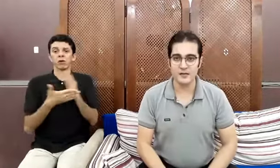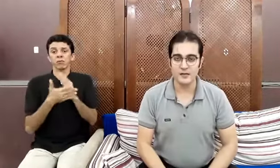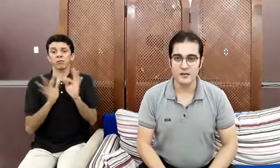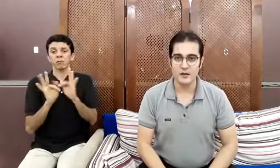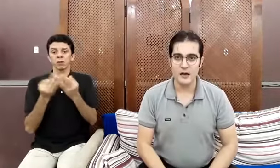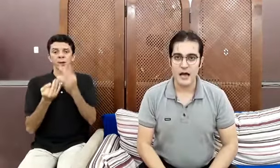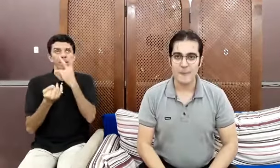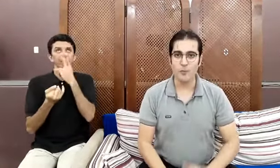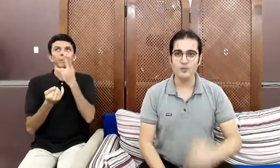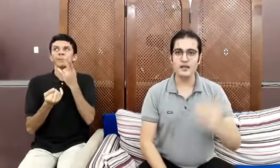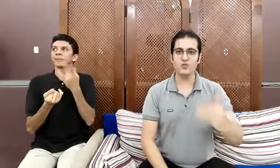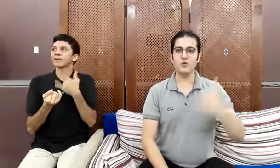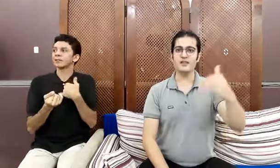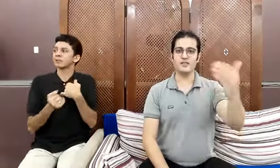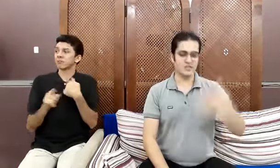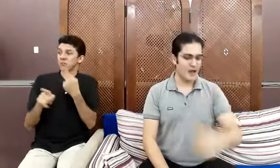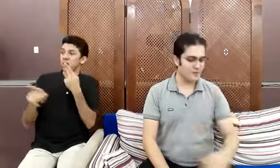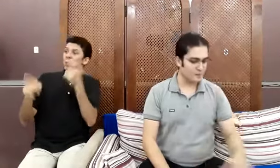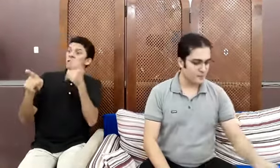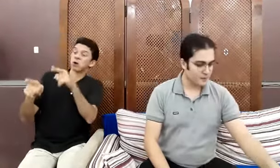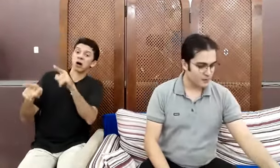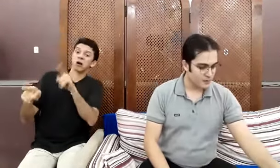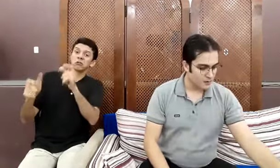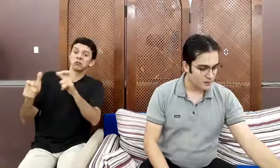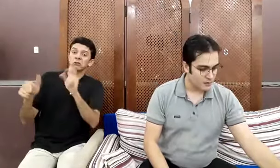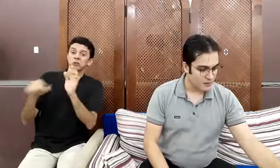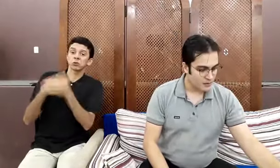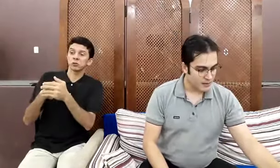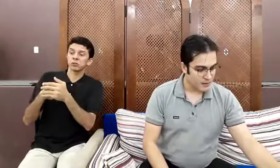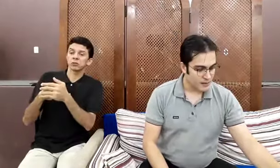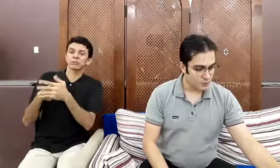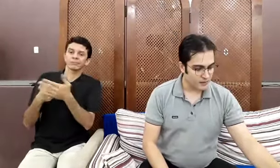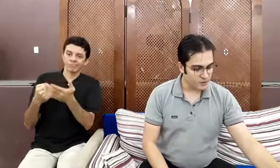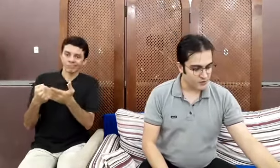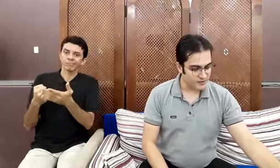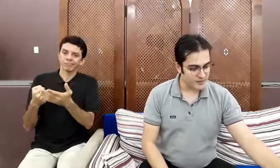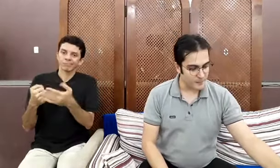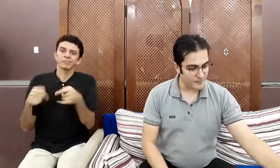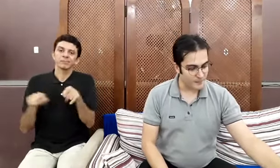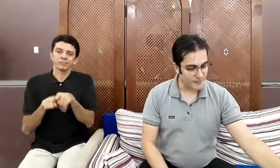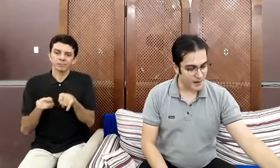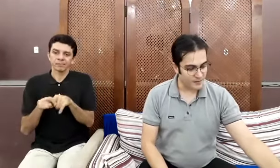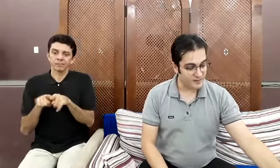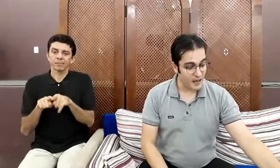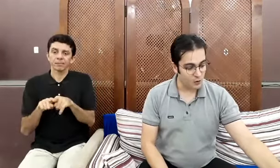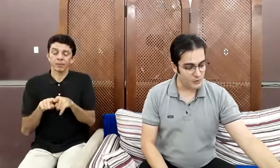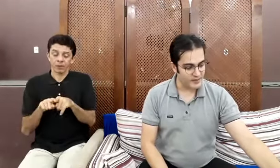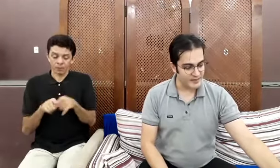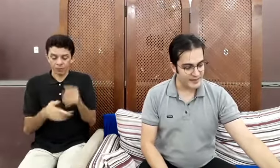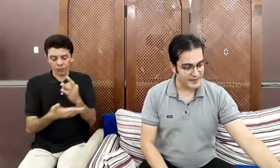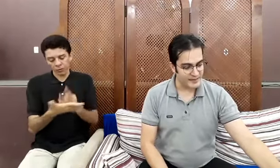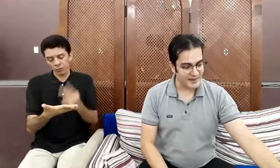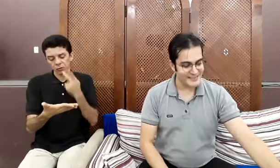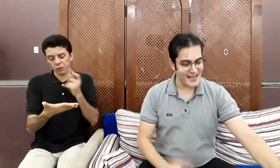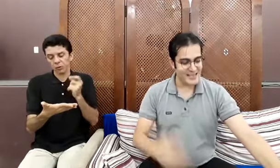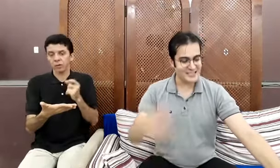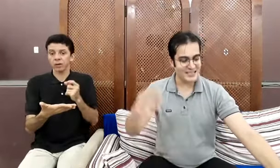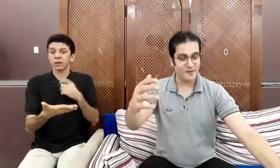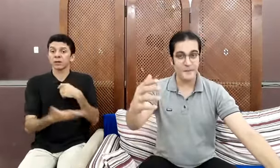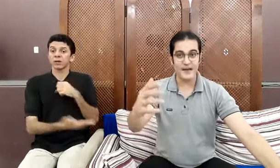parentes, apontando onde eles estavam. E o texto diz que Saulo ia de casa em